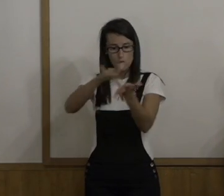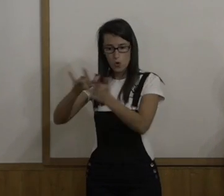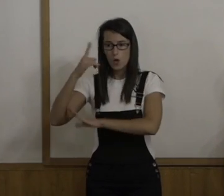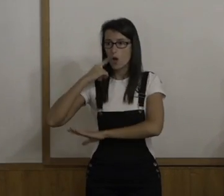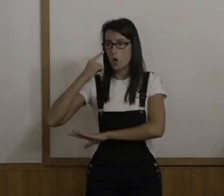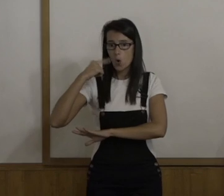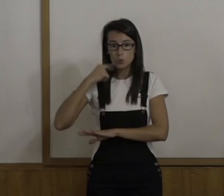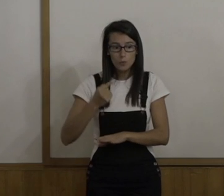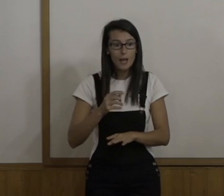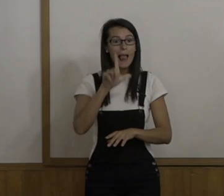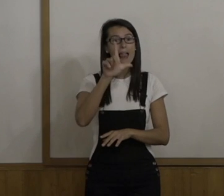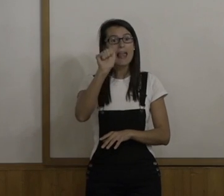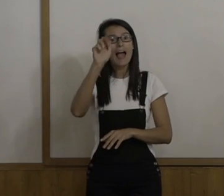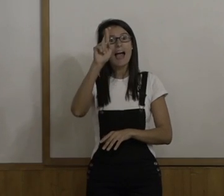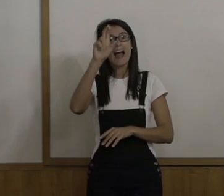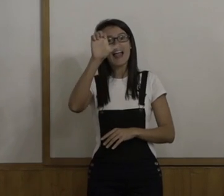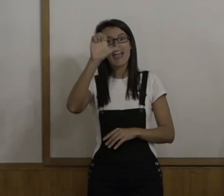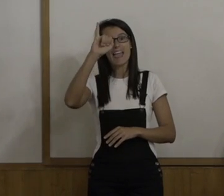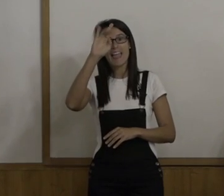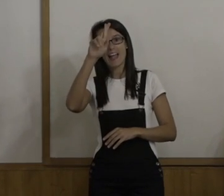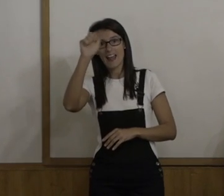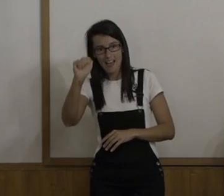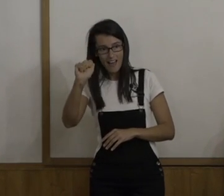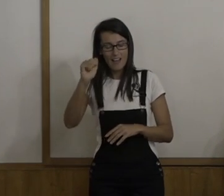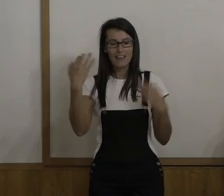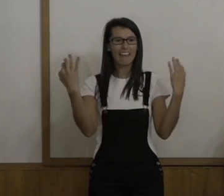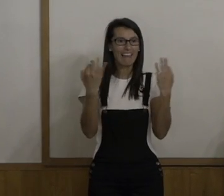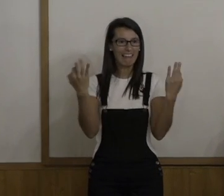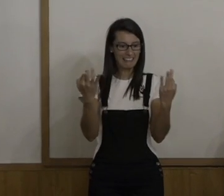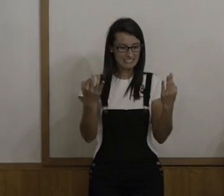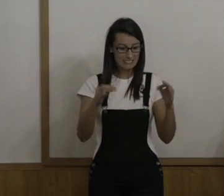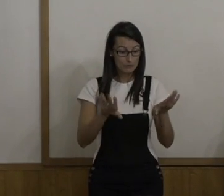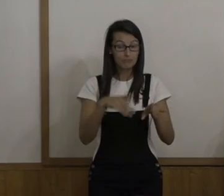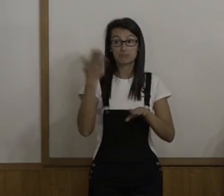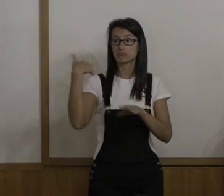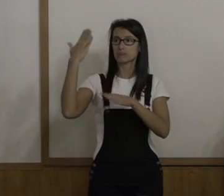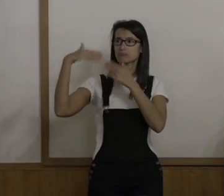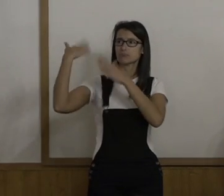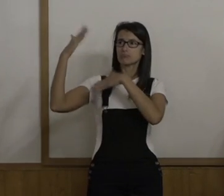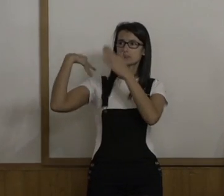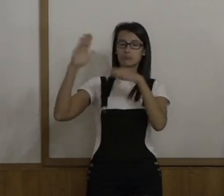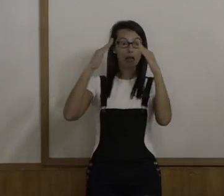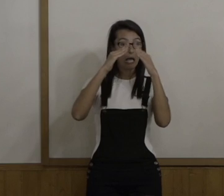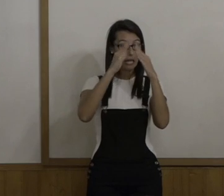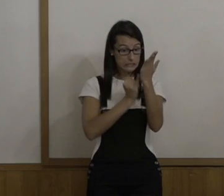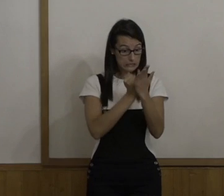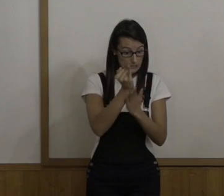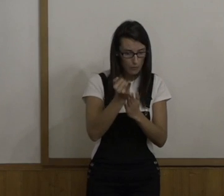antes, eso, Lareira, como he dicho en otra presentación, Lareira es el sitio donde la gente se reunía en las casas de